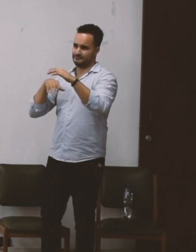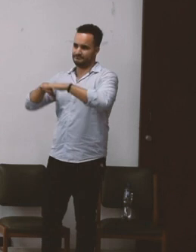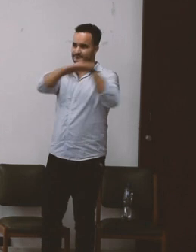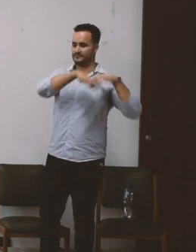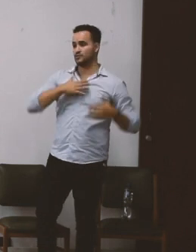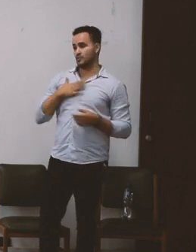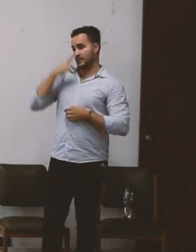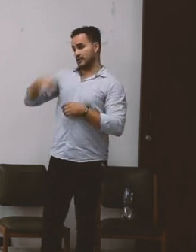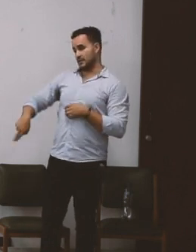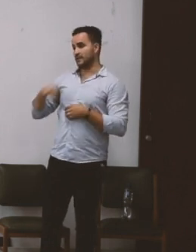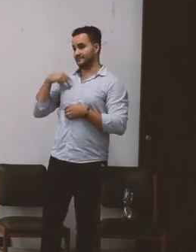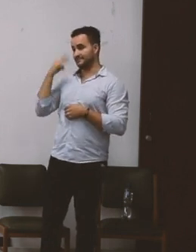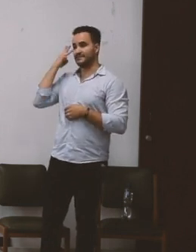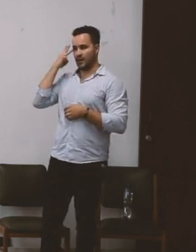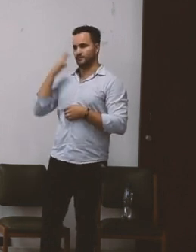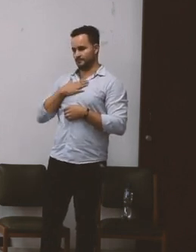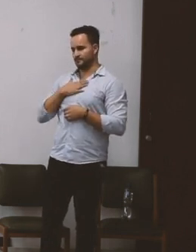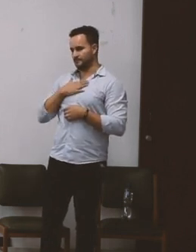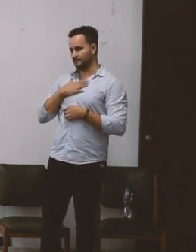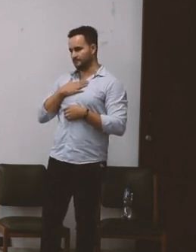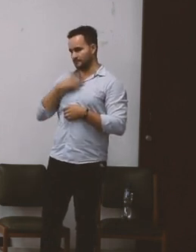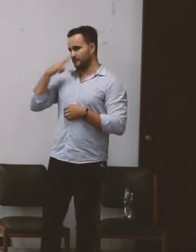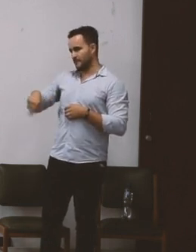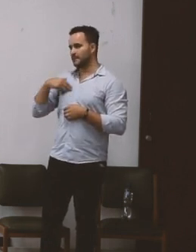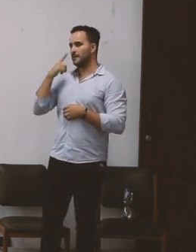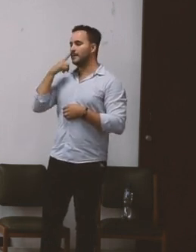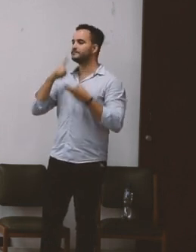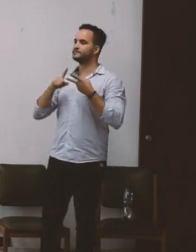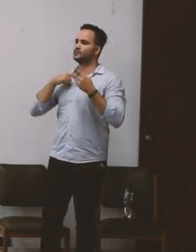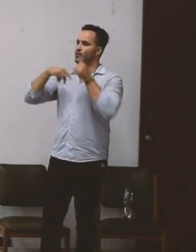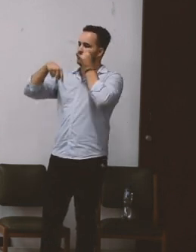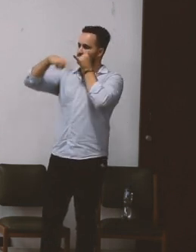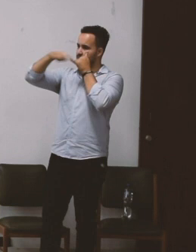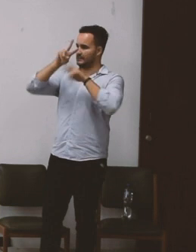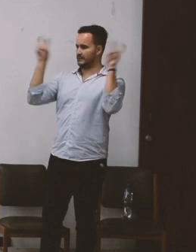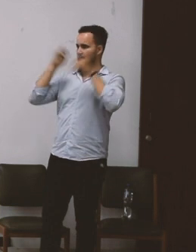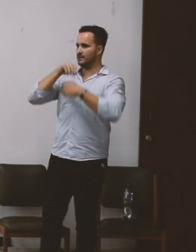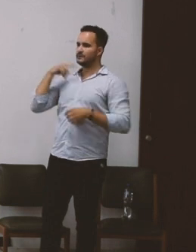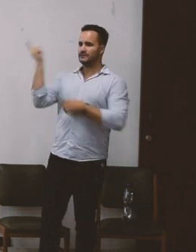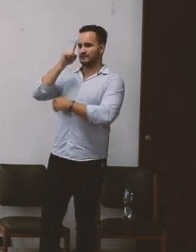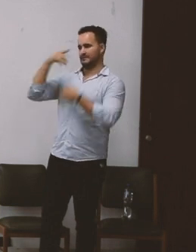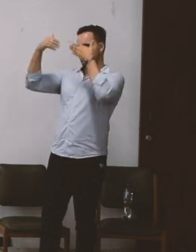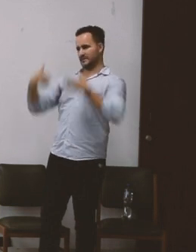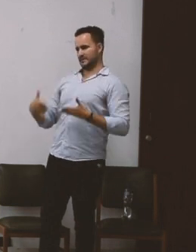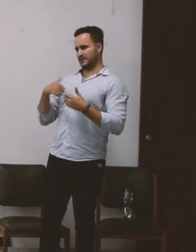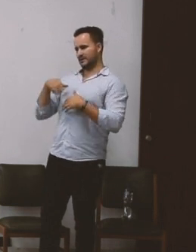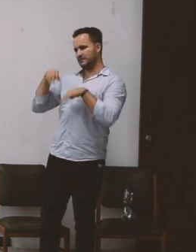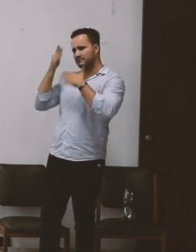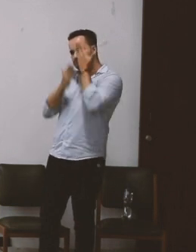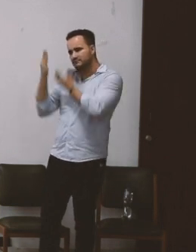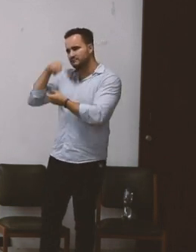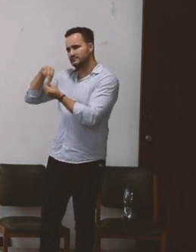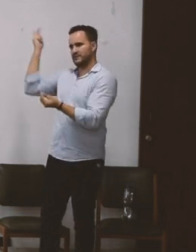Soy un padre de una niña con síndrome de Down, soy un antropólogo interesado en los estudios críticos de la discapacidad y un activista de closet